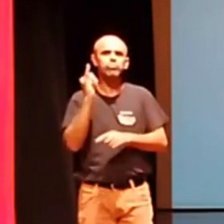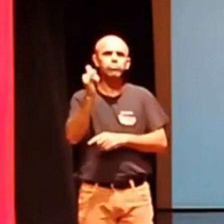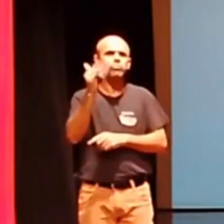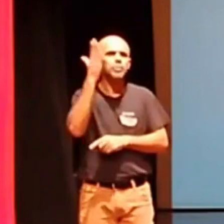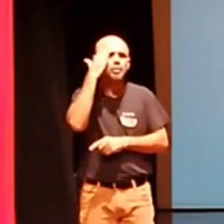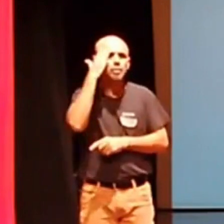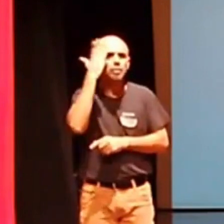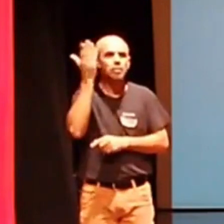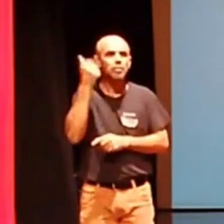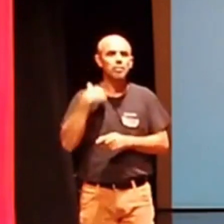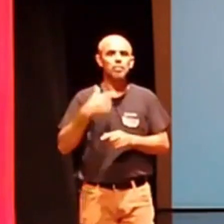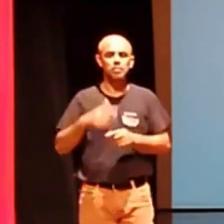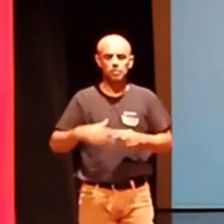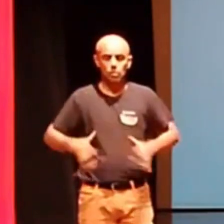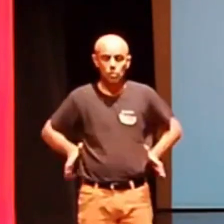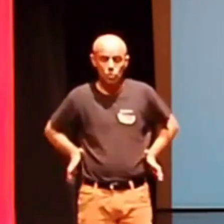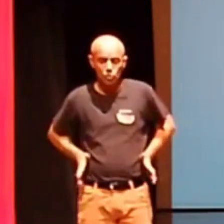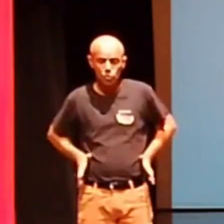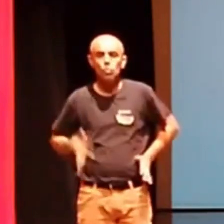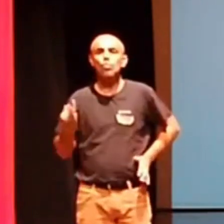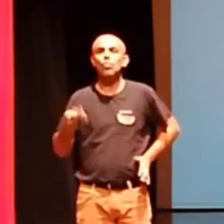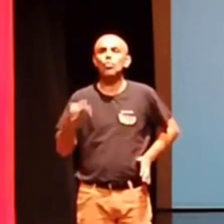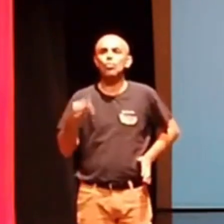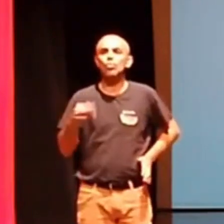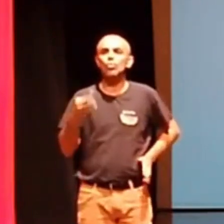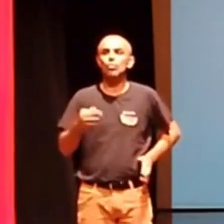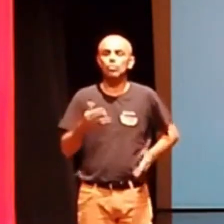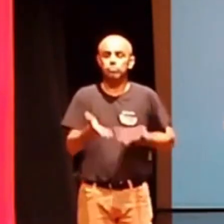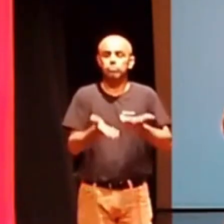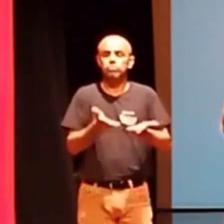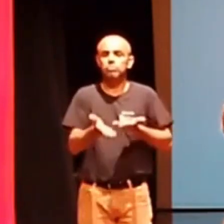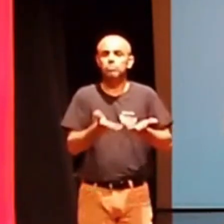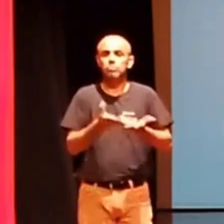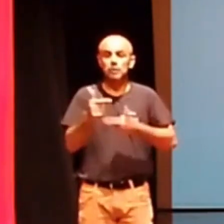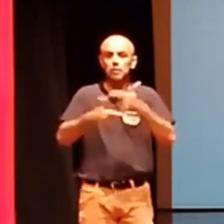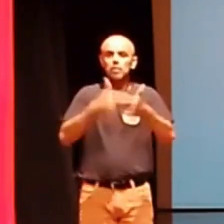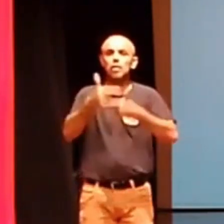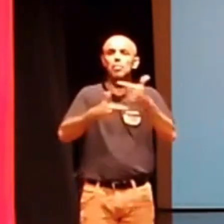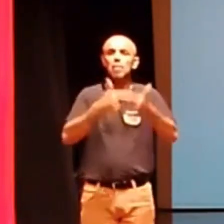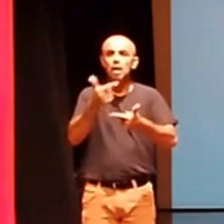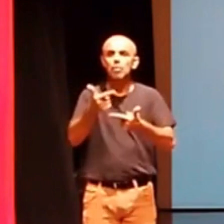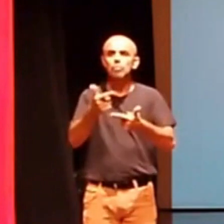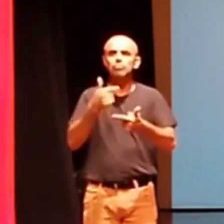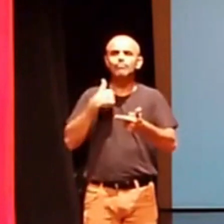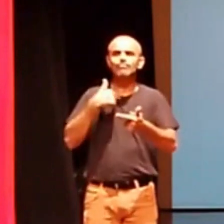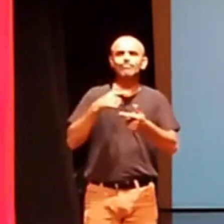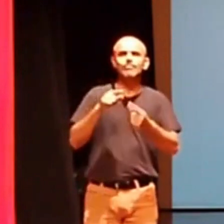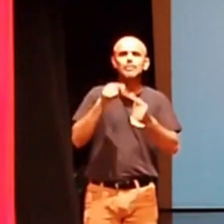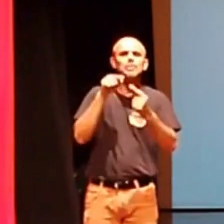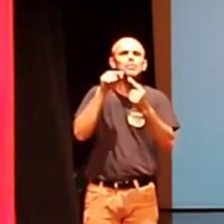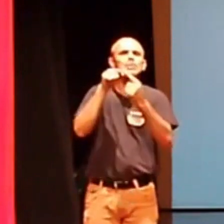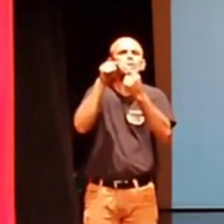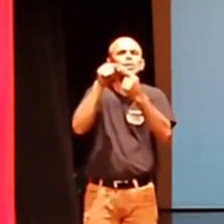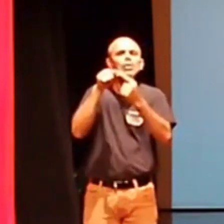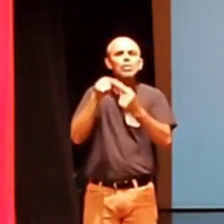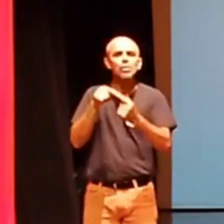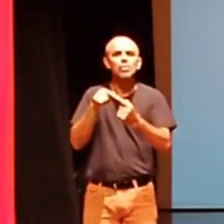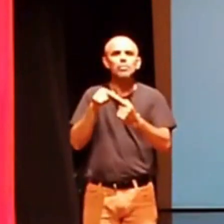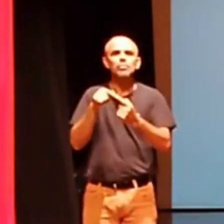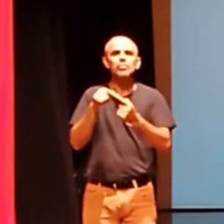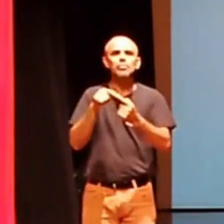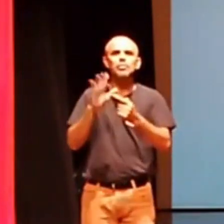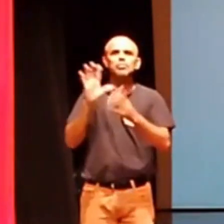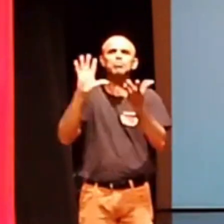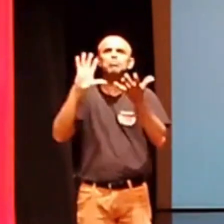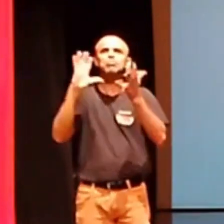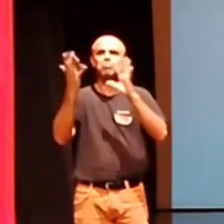na gestação para dor lombar. Esse trabalho mostra que realmente, se colocado em determinadas